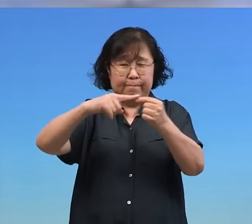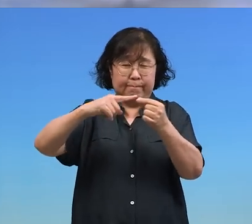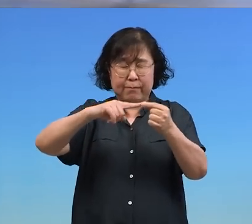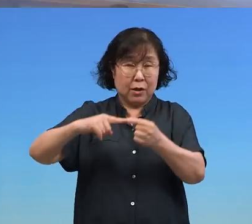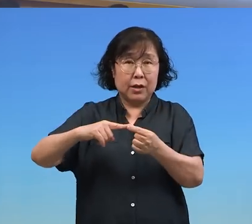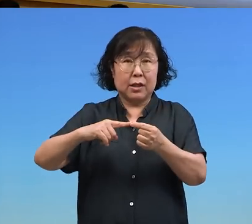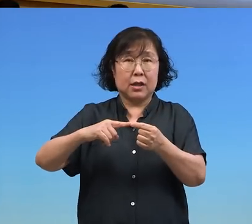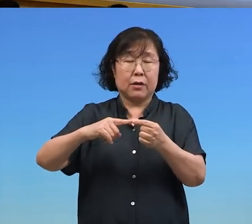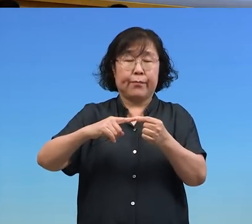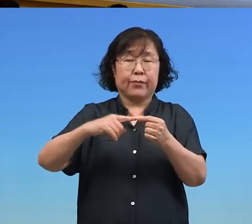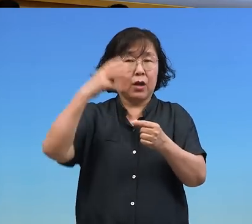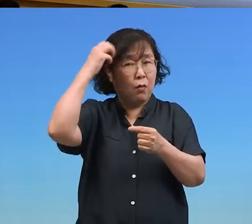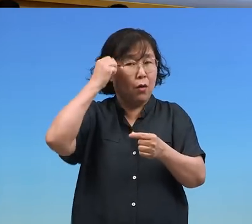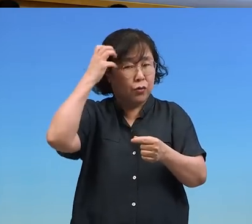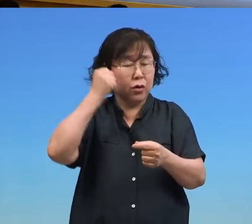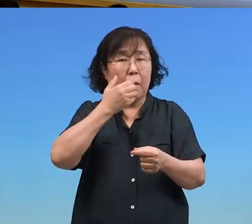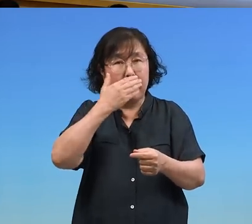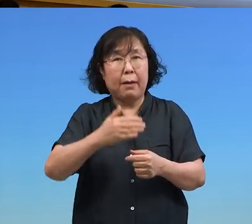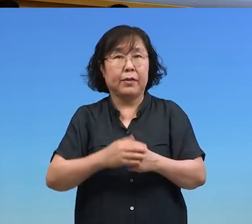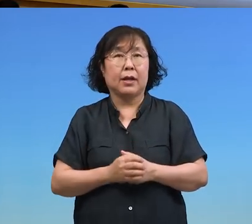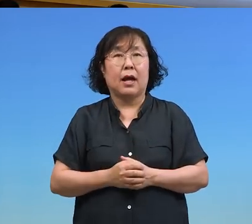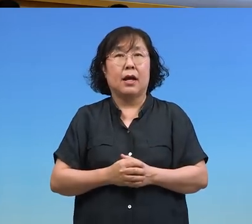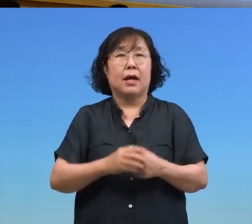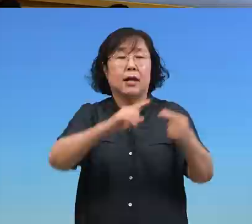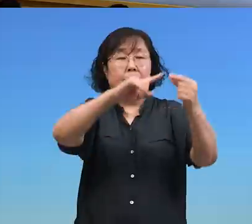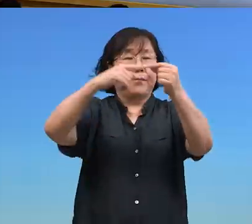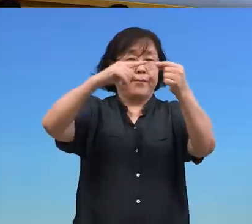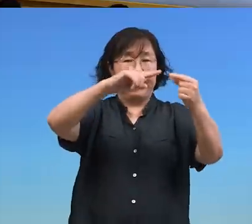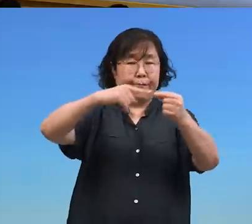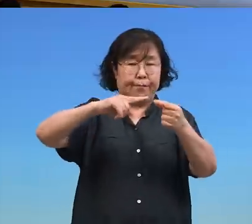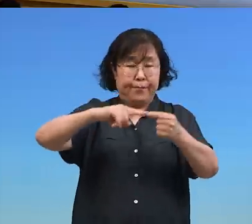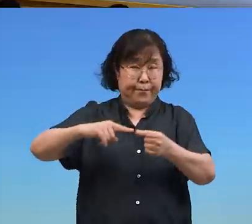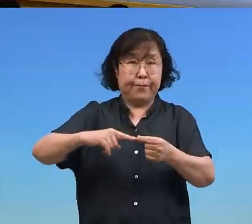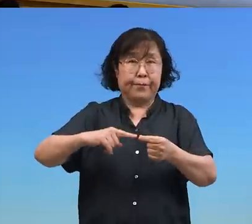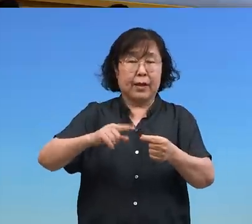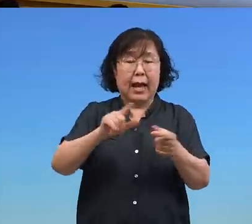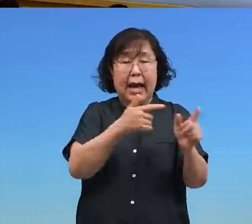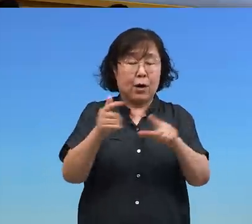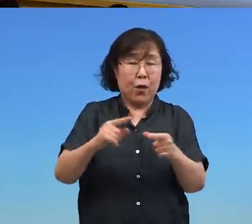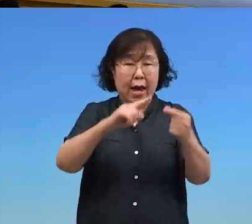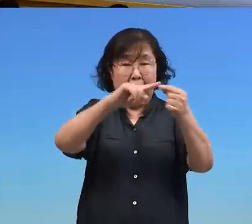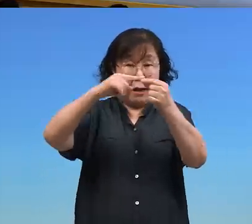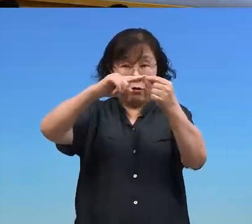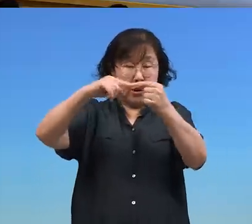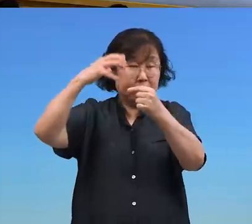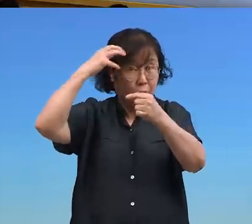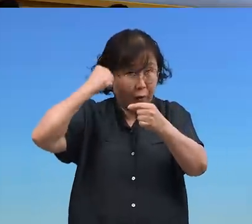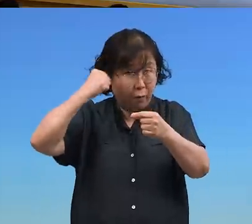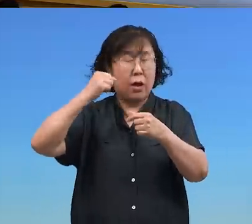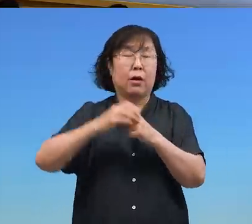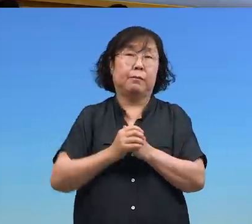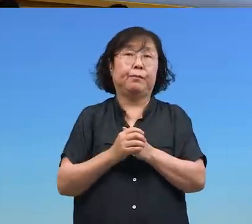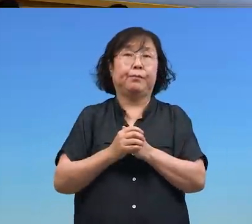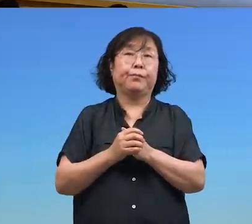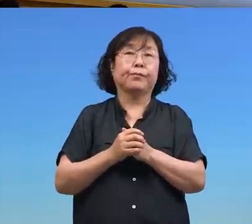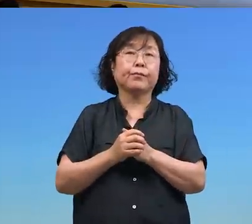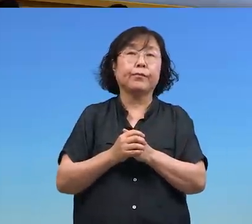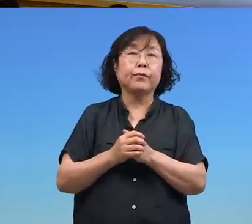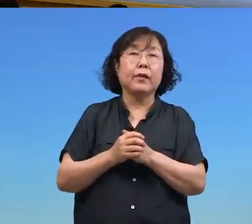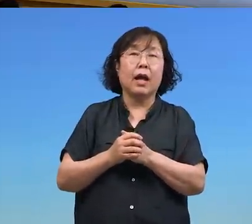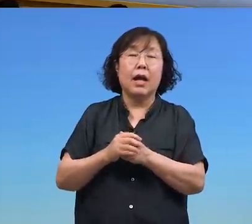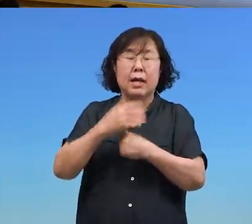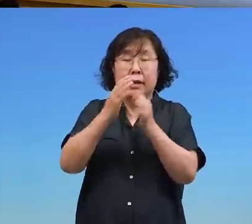화면으로 좀 띄워주세요 저건 설마 핑계되지 않겠죠 이제 우리가 성경 암송